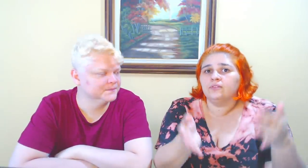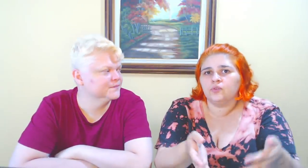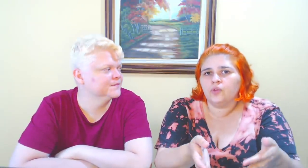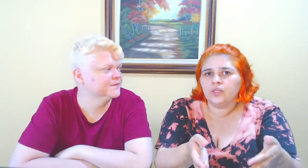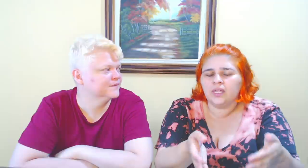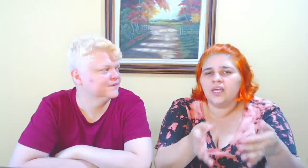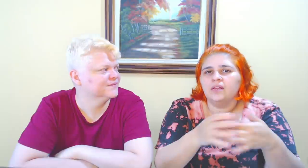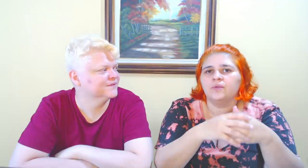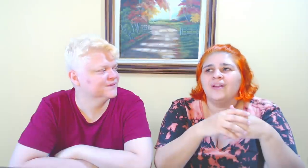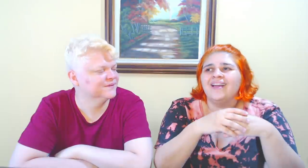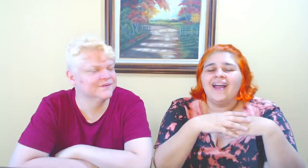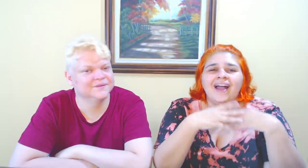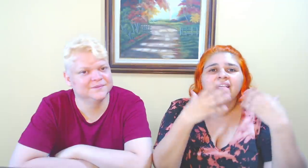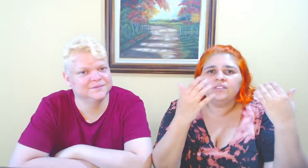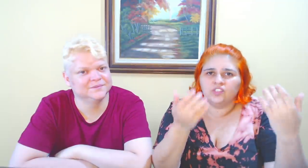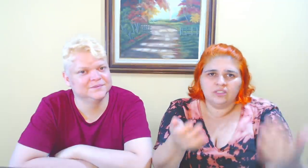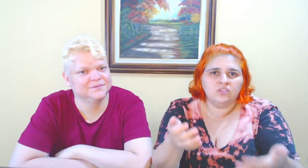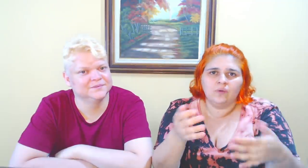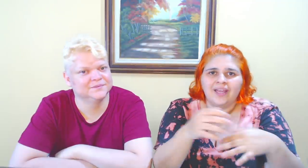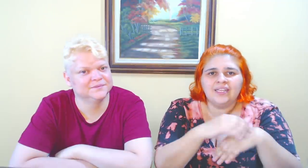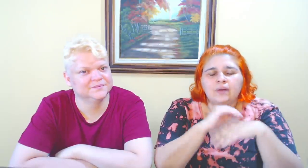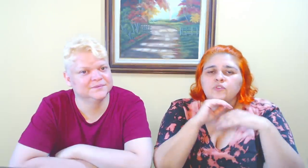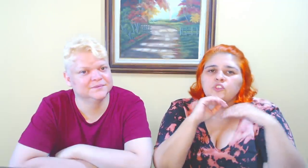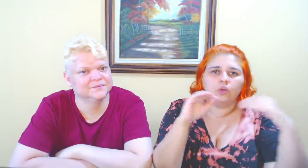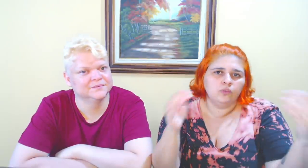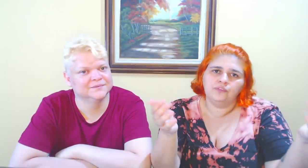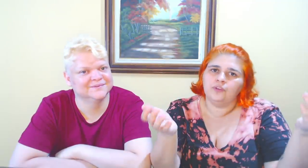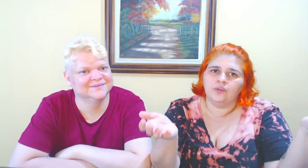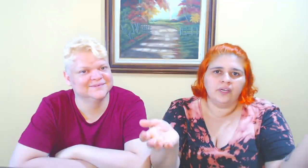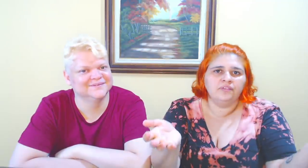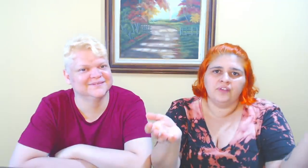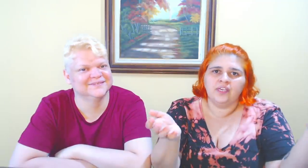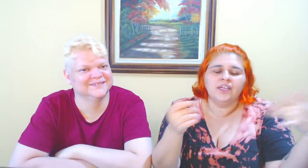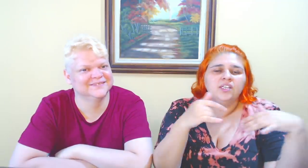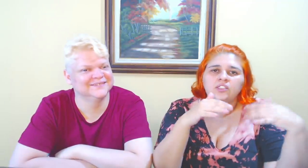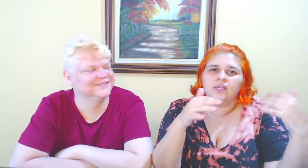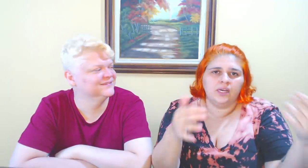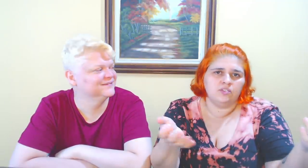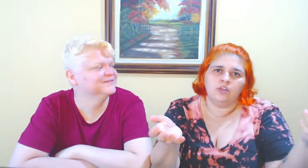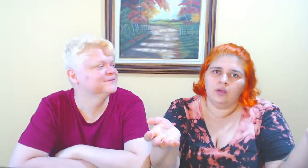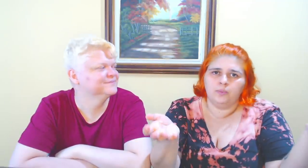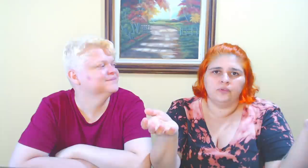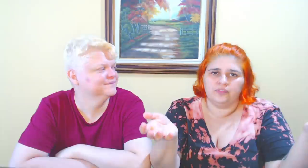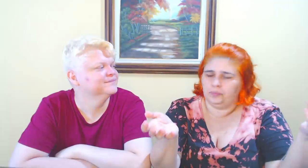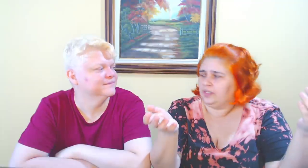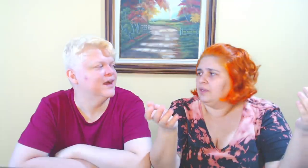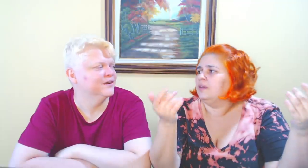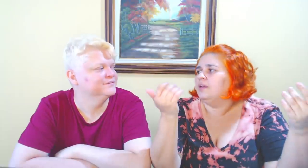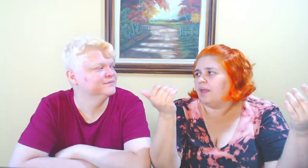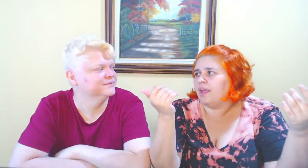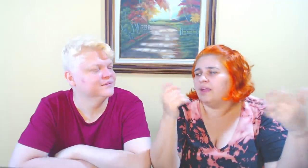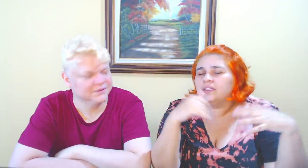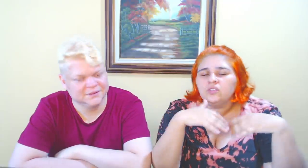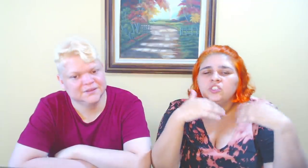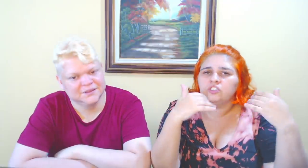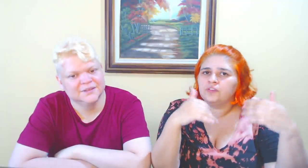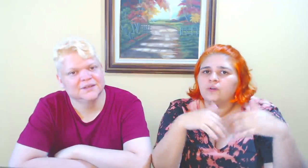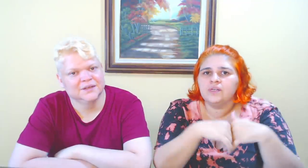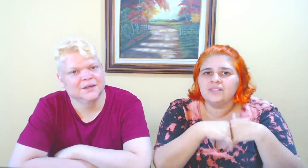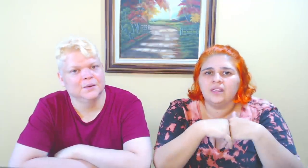do roteiro Além disso Ele dá um show De fotografia E de trilha sonora Para o filme Isso a gente ficou assim No